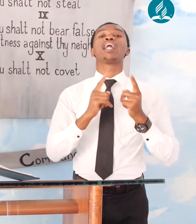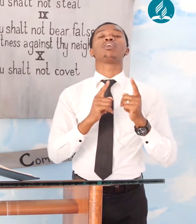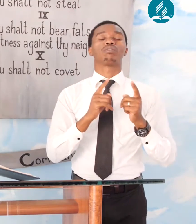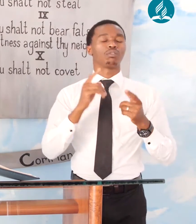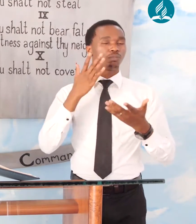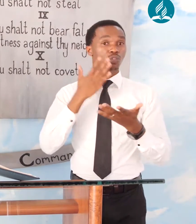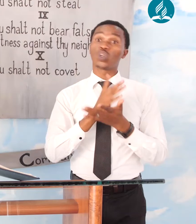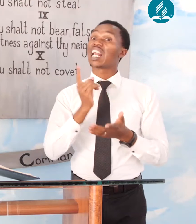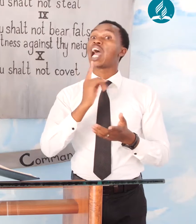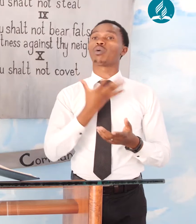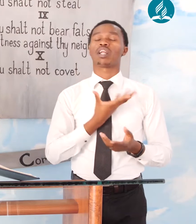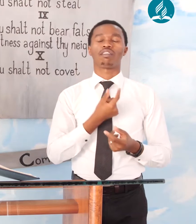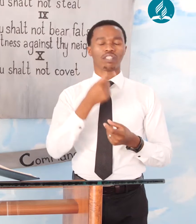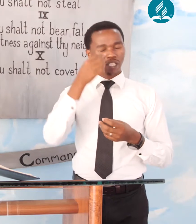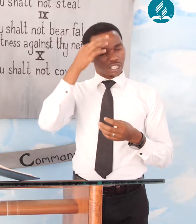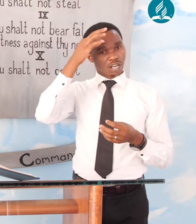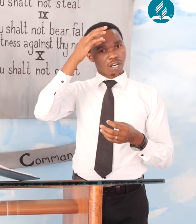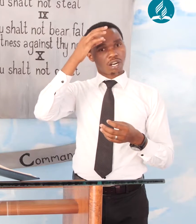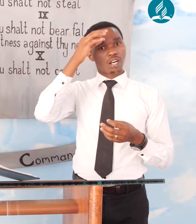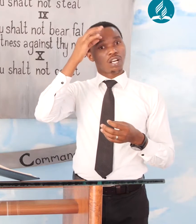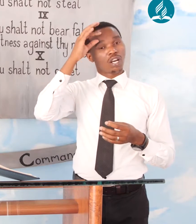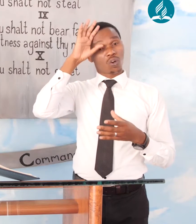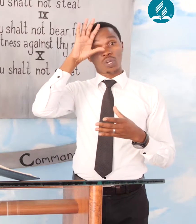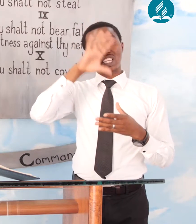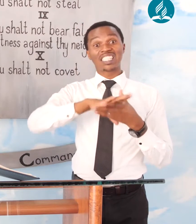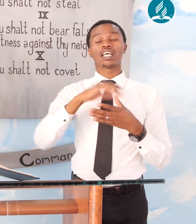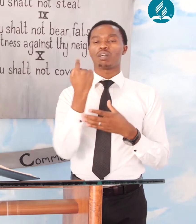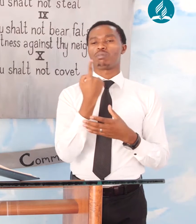afite kwizera wende bituraza